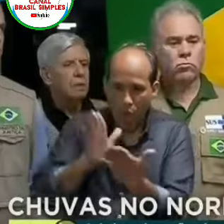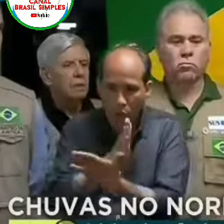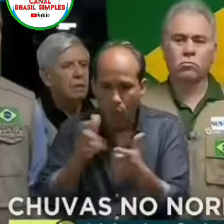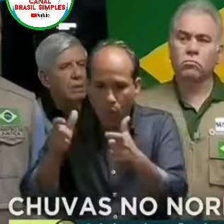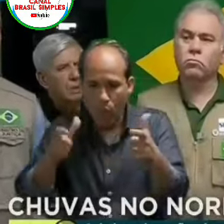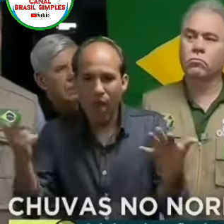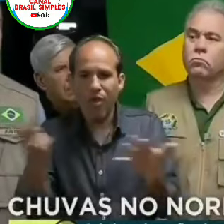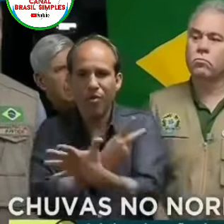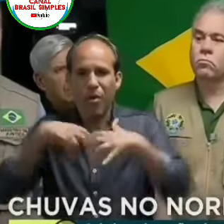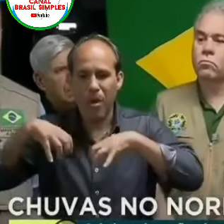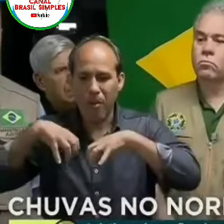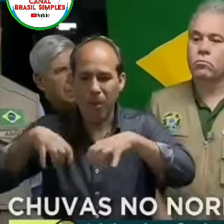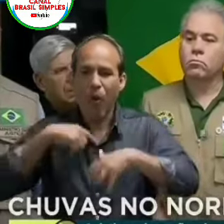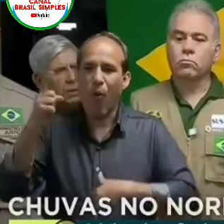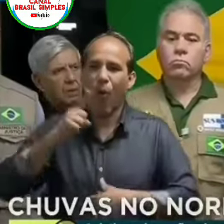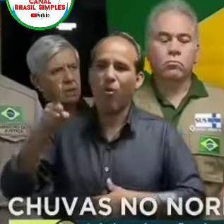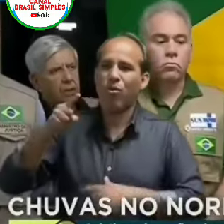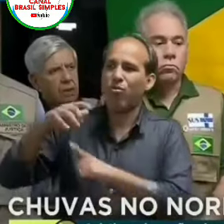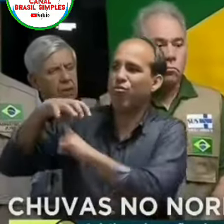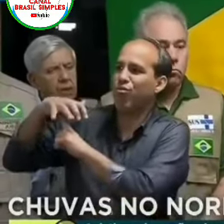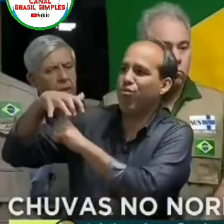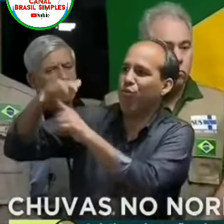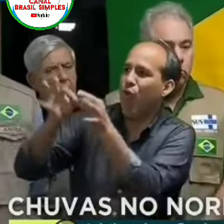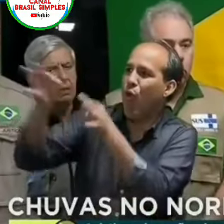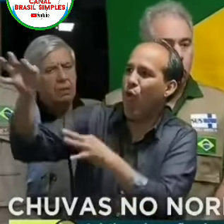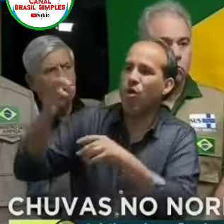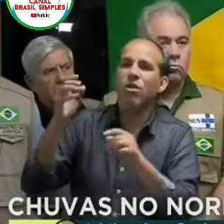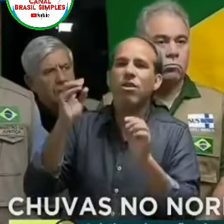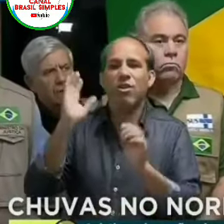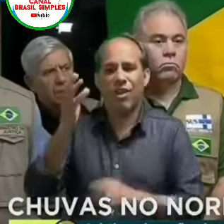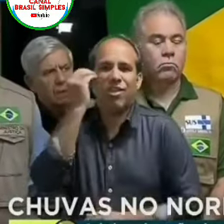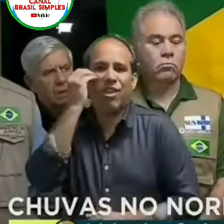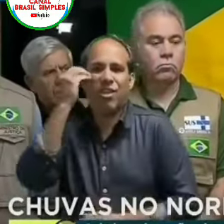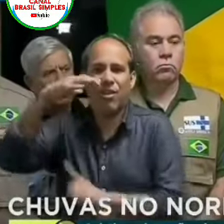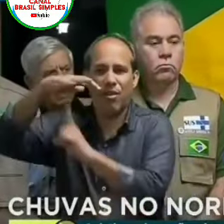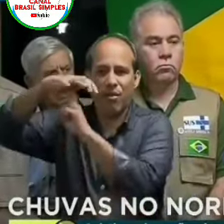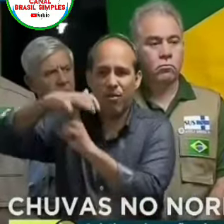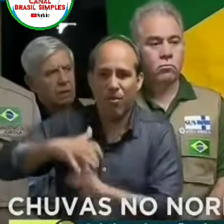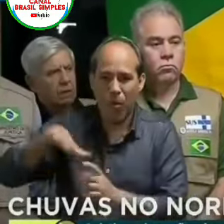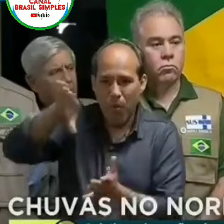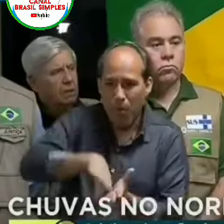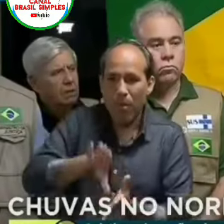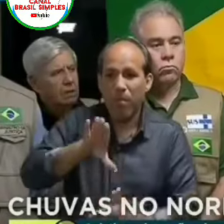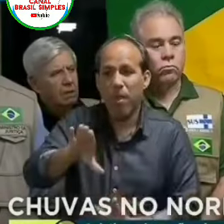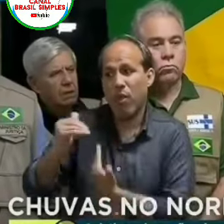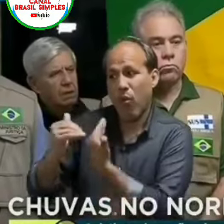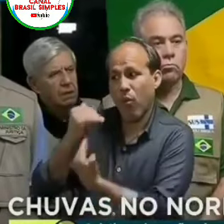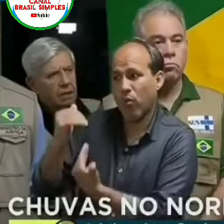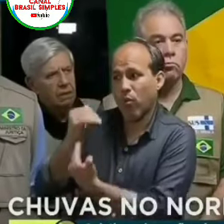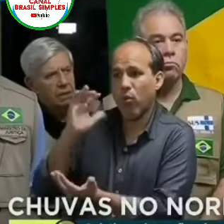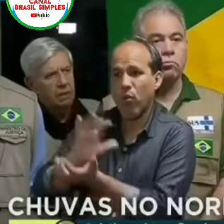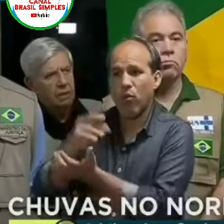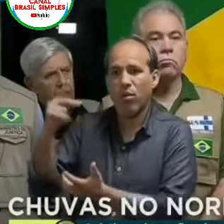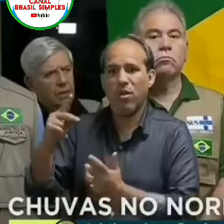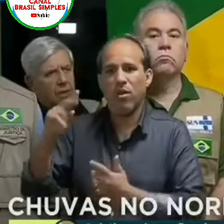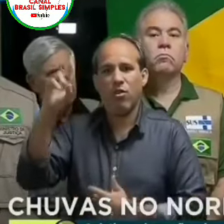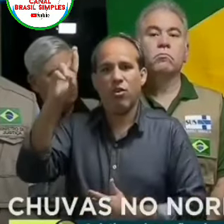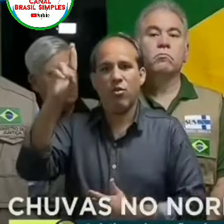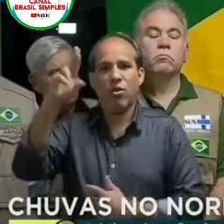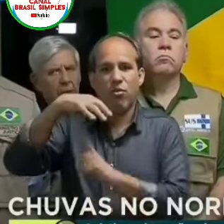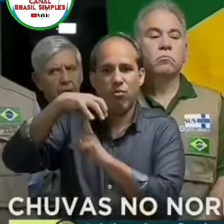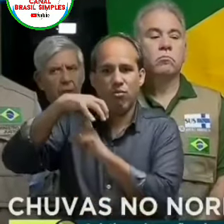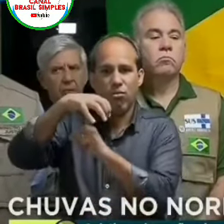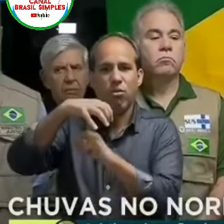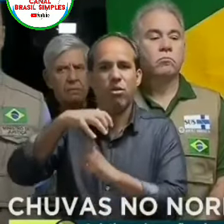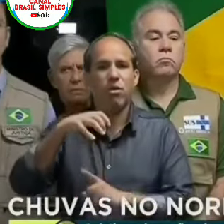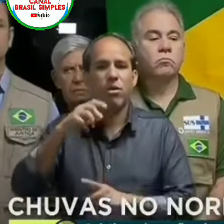não conseguimos avançar. Tentei pousar também, mas a recomendação dos pilotos